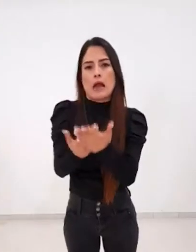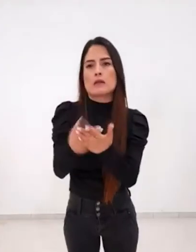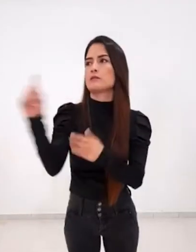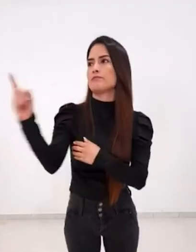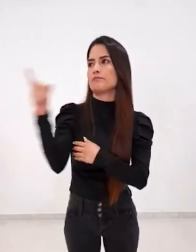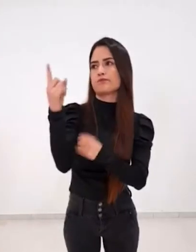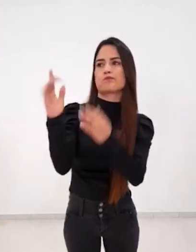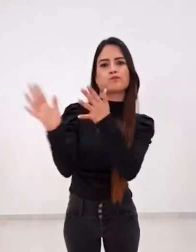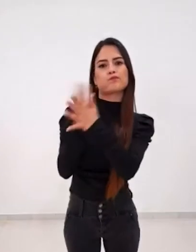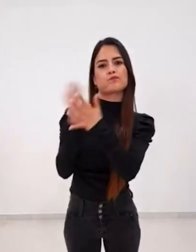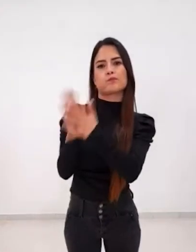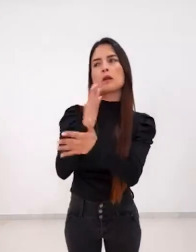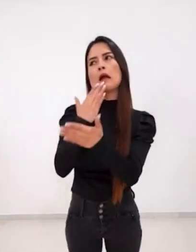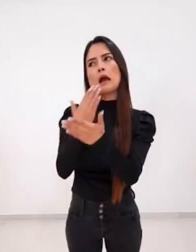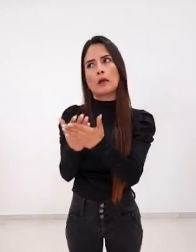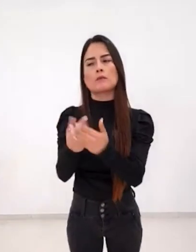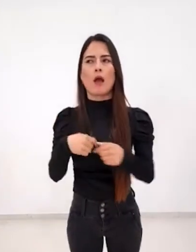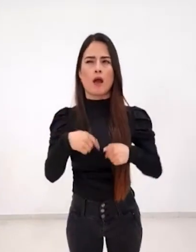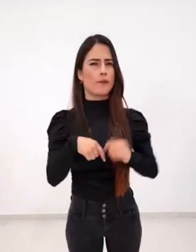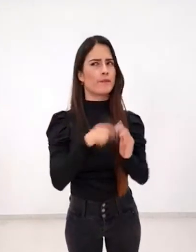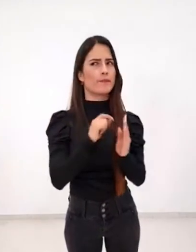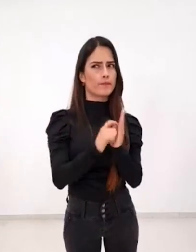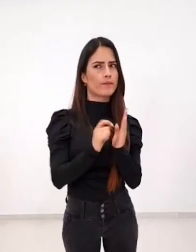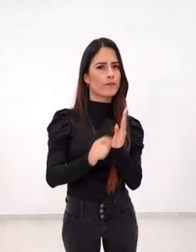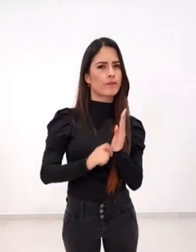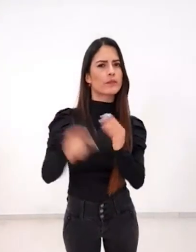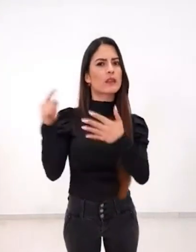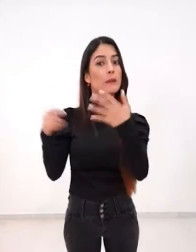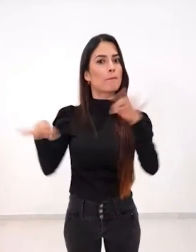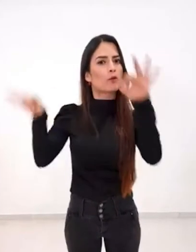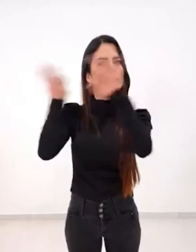lo que saben varios alimentos es muy importante